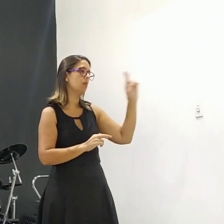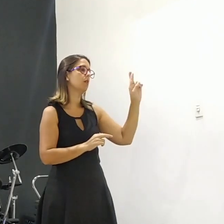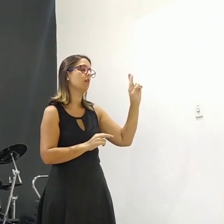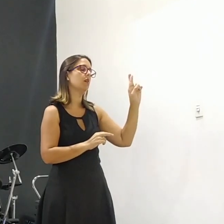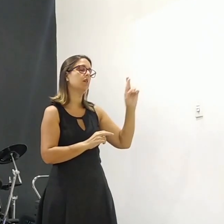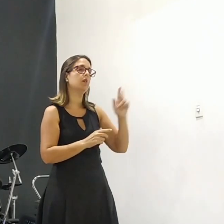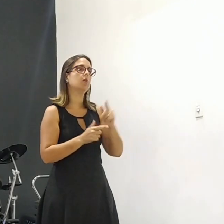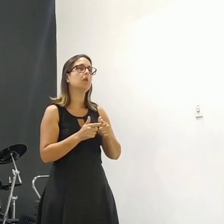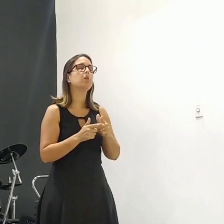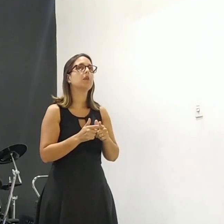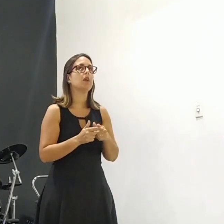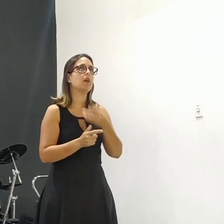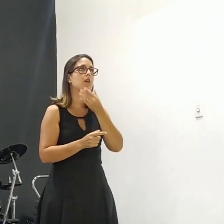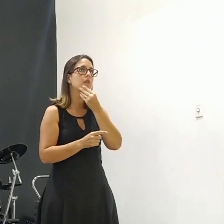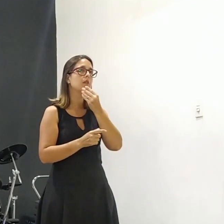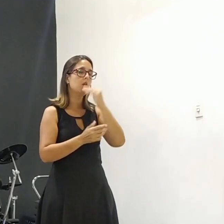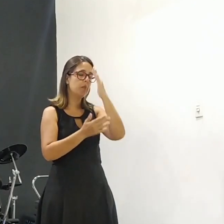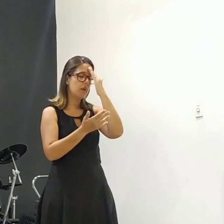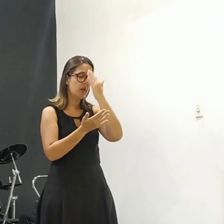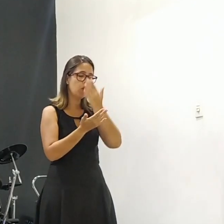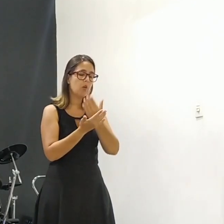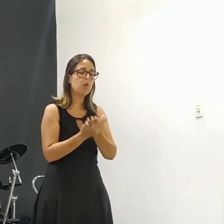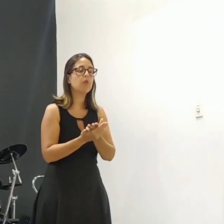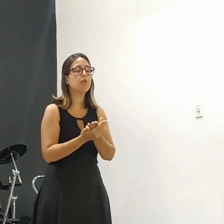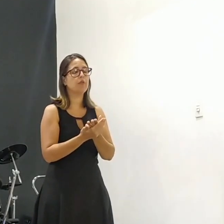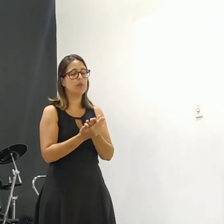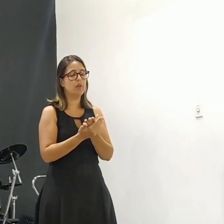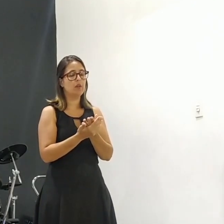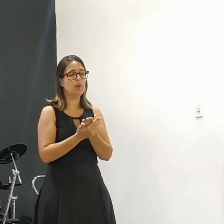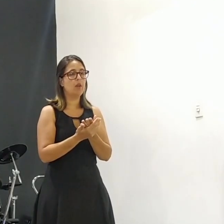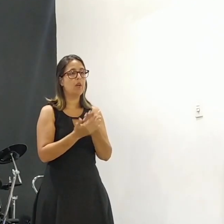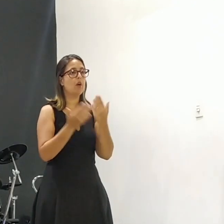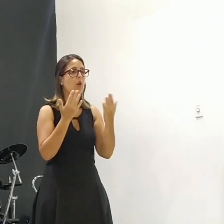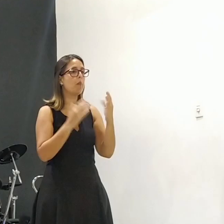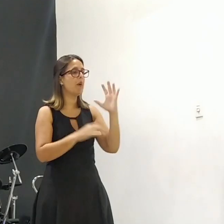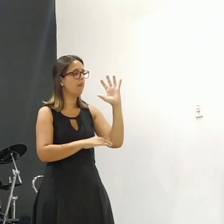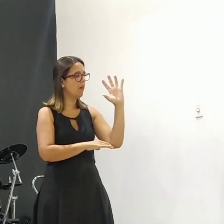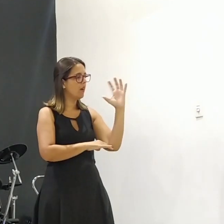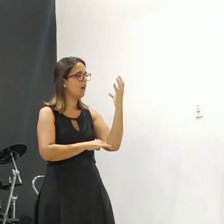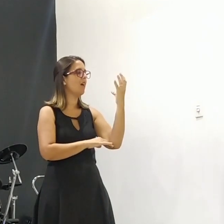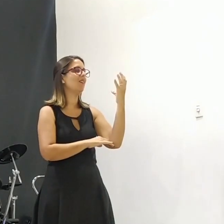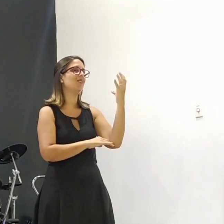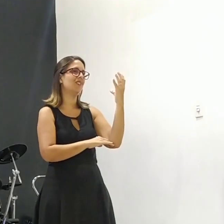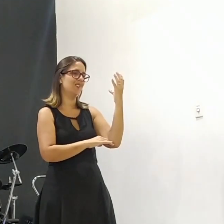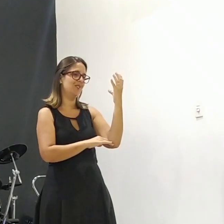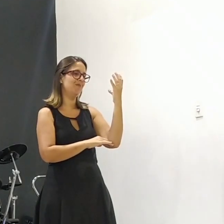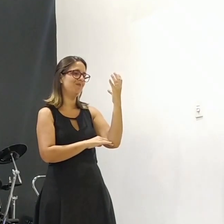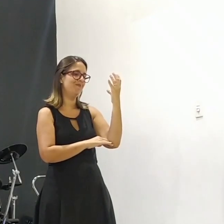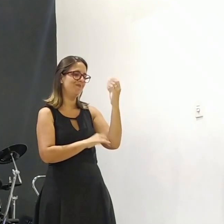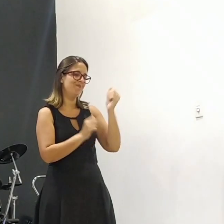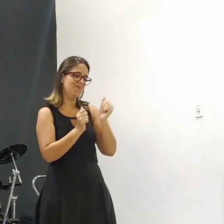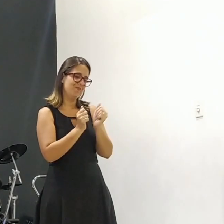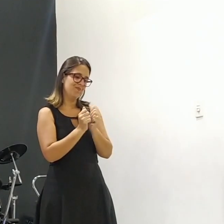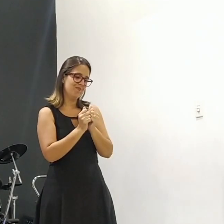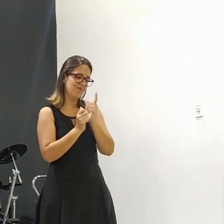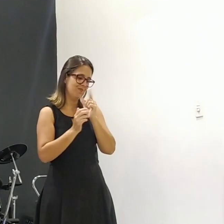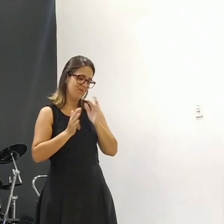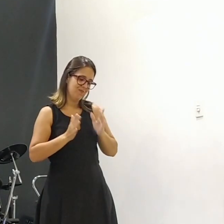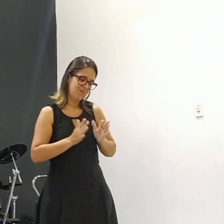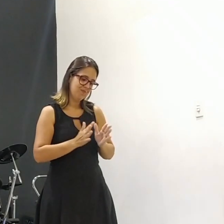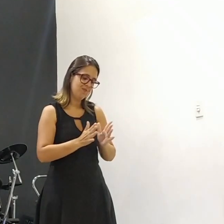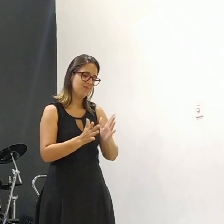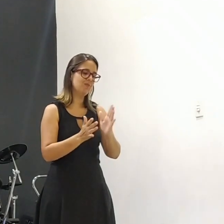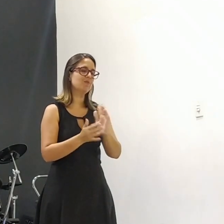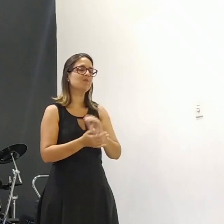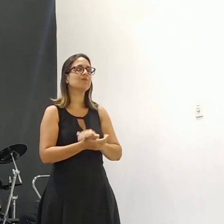Porque esse varão que confia, ele será como a árvore plantada junto às águas,